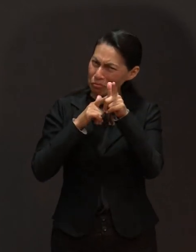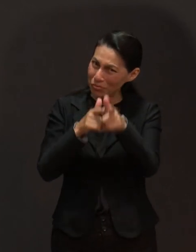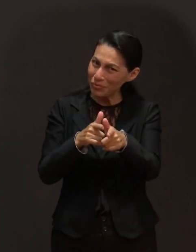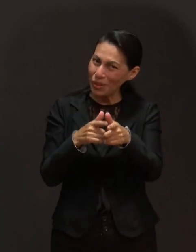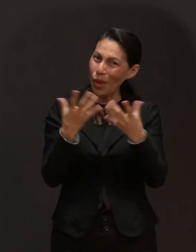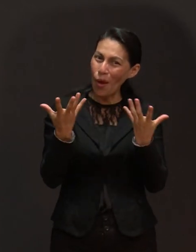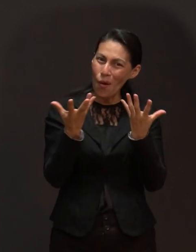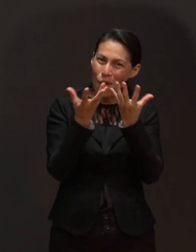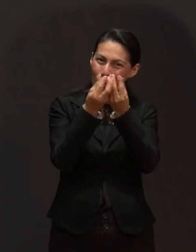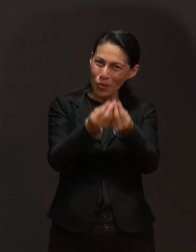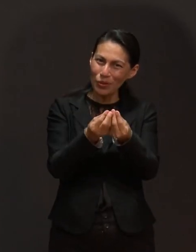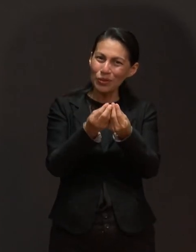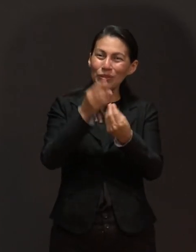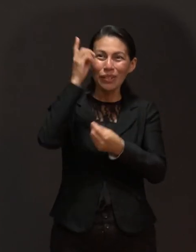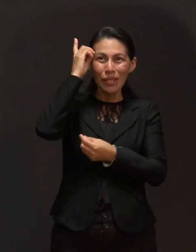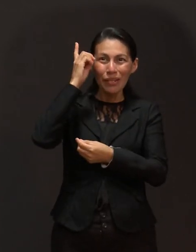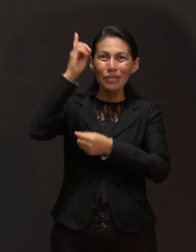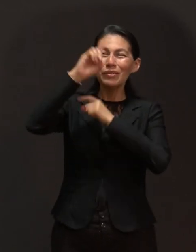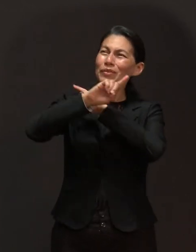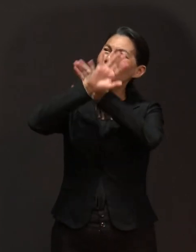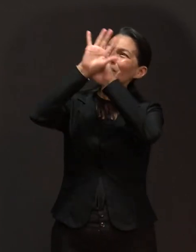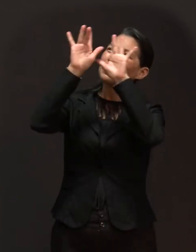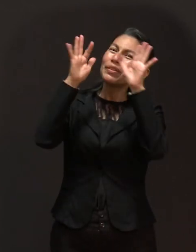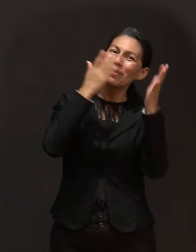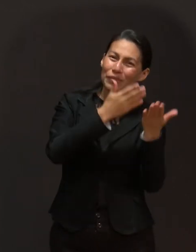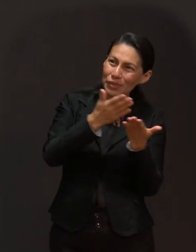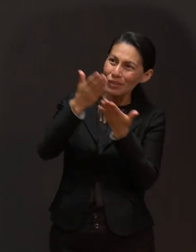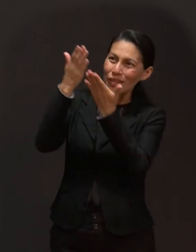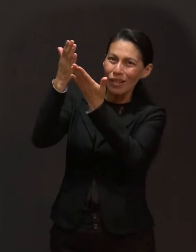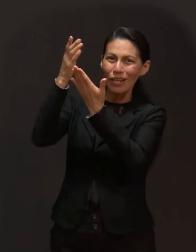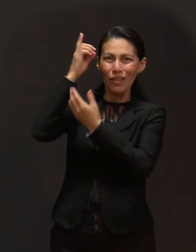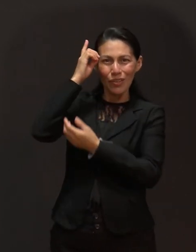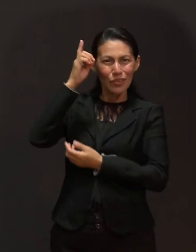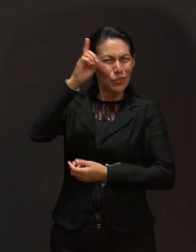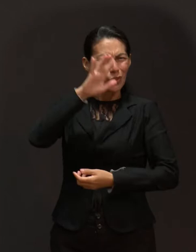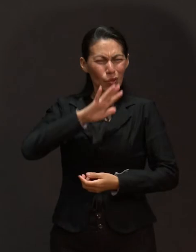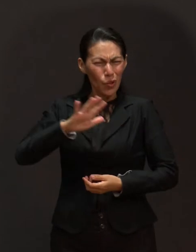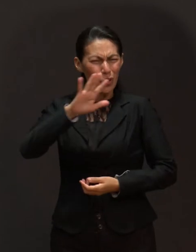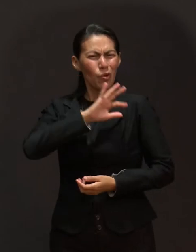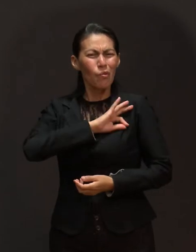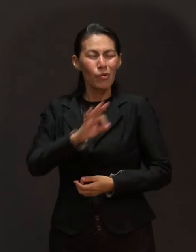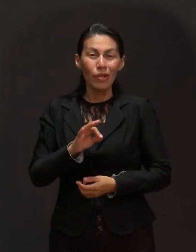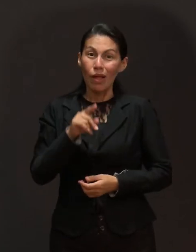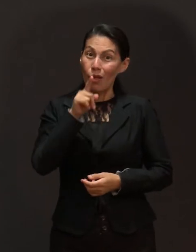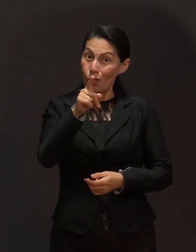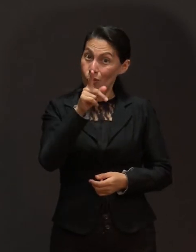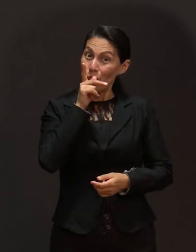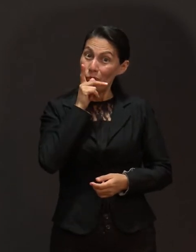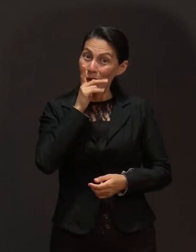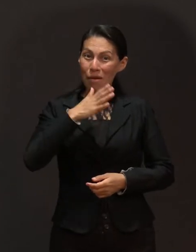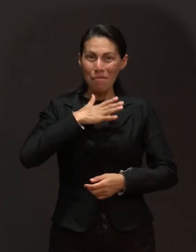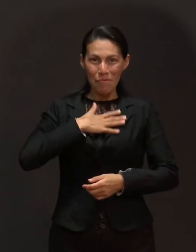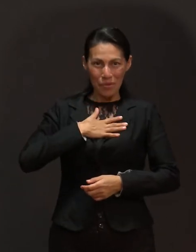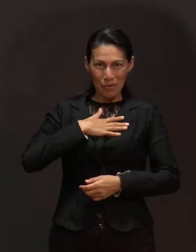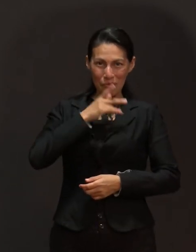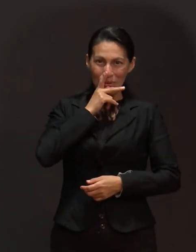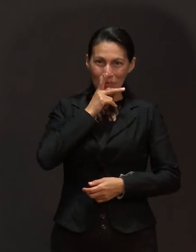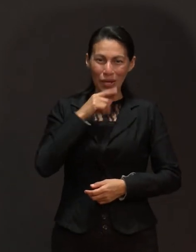glorifiquemos el nombre de Dios, el Dios de lo imposible, tu papá, mi papá,